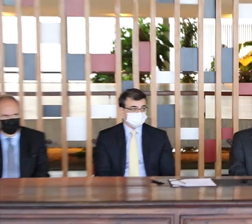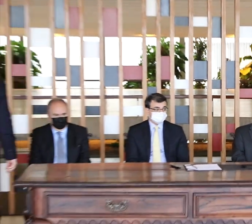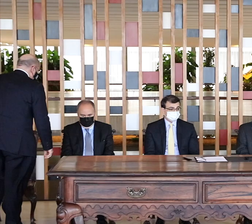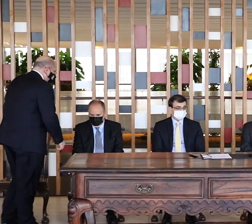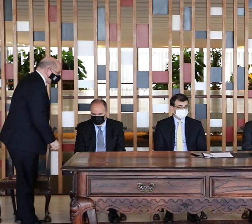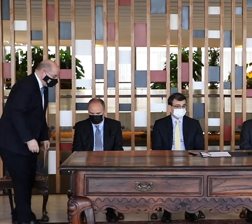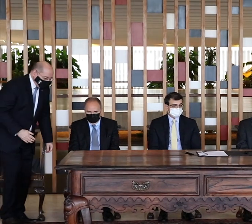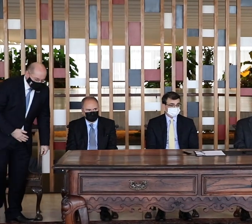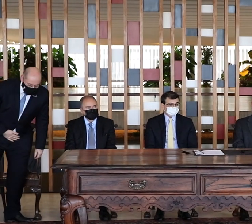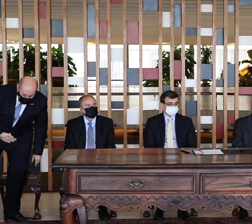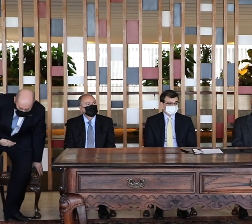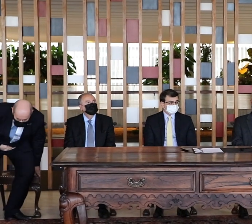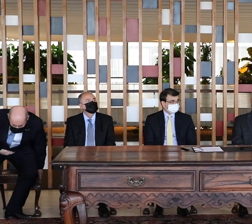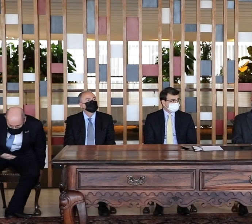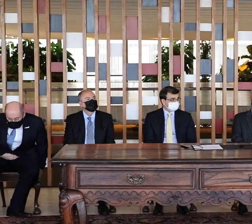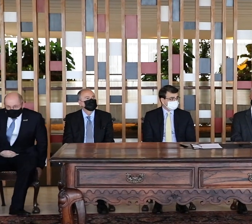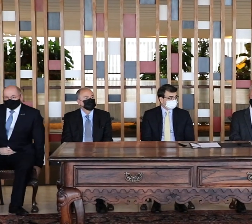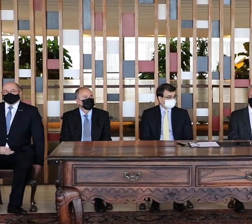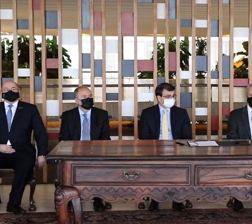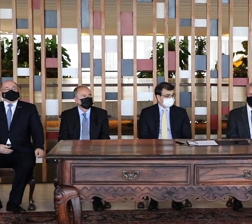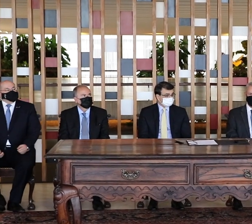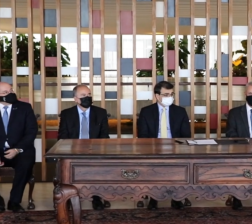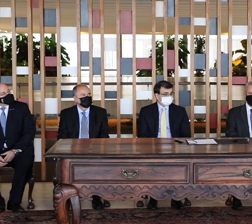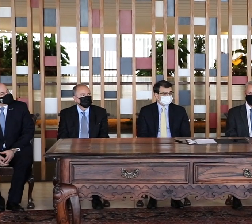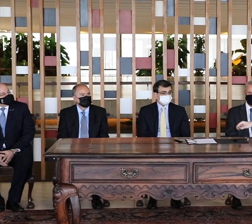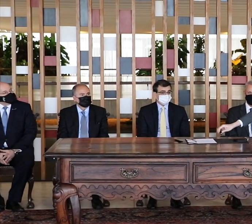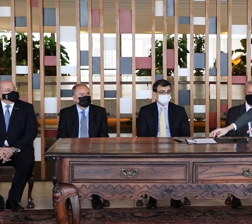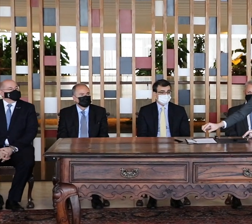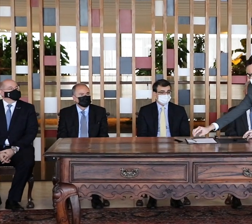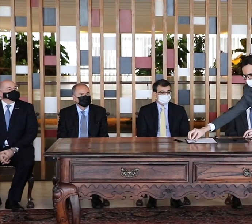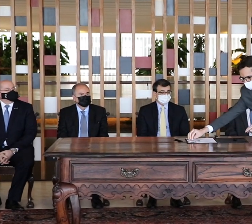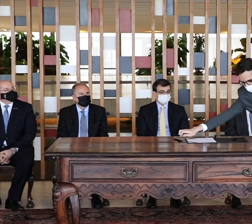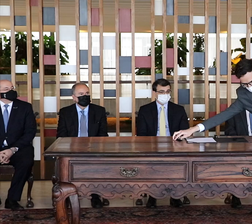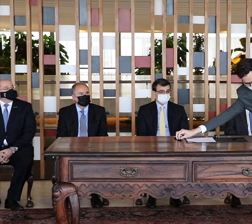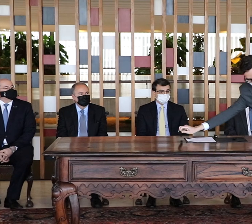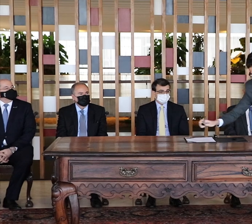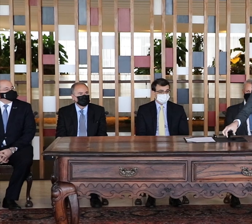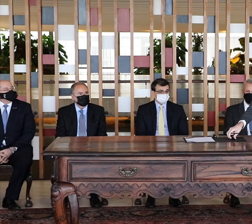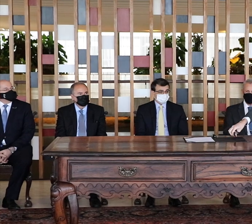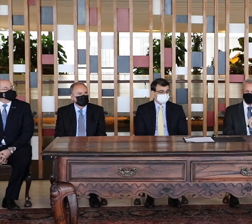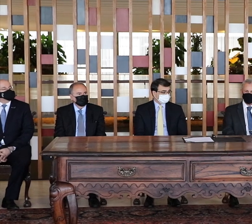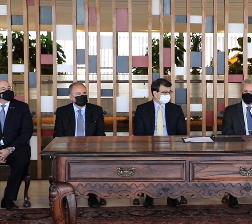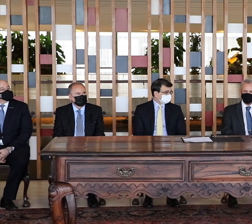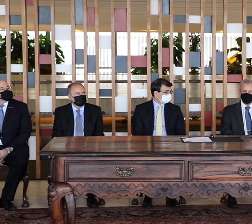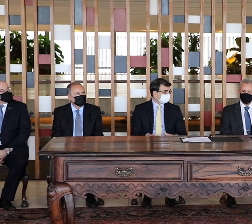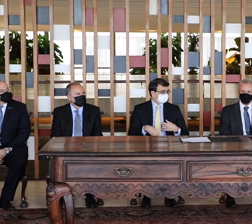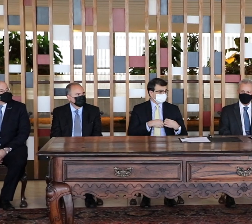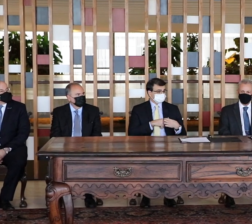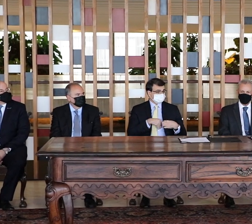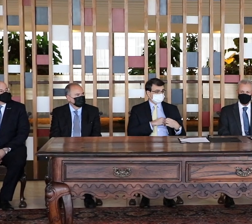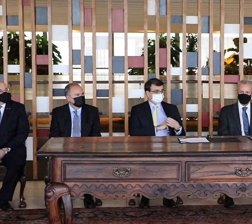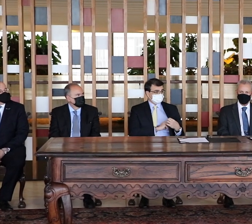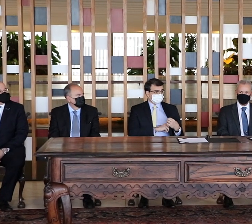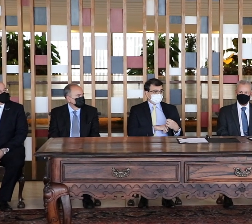Assinam, como testemunhas, o Ministro de Estado das Relações Exteriores, Embaixador, Carlos Alberto Franco